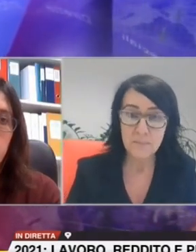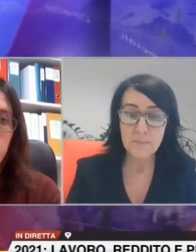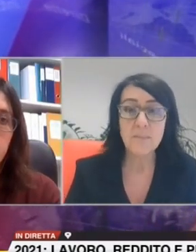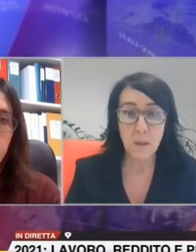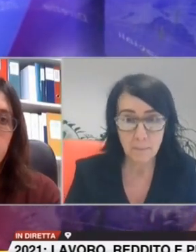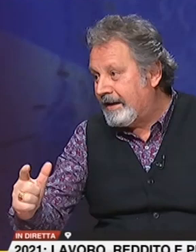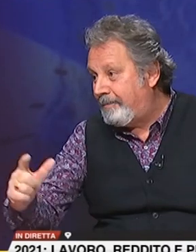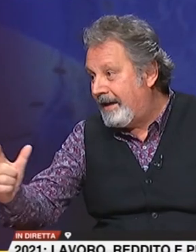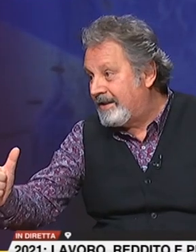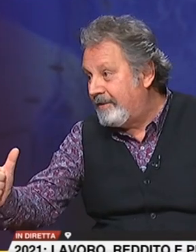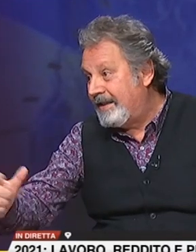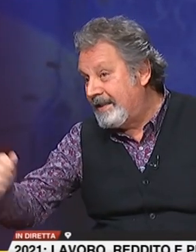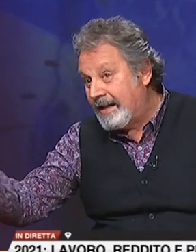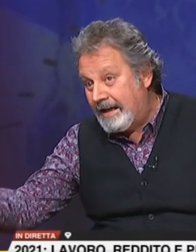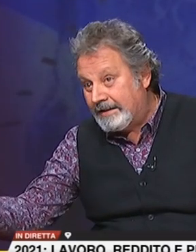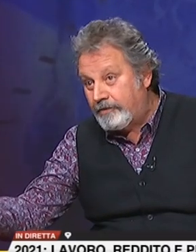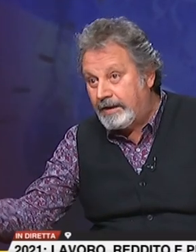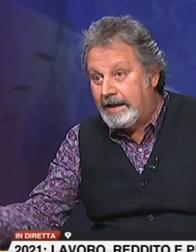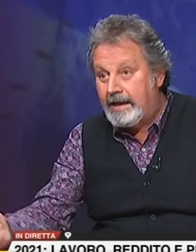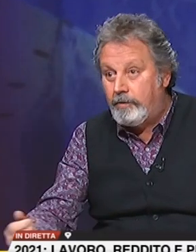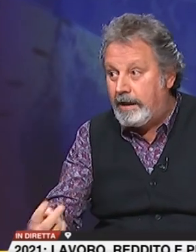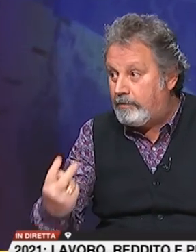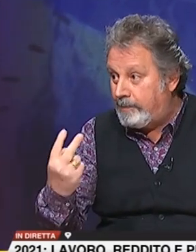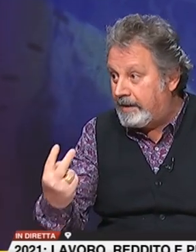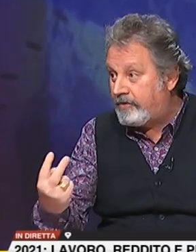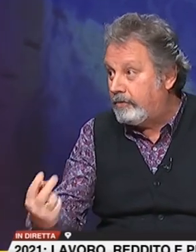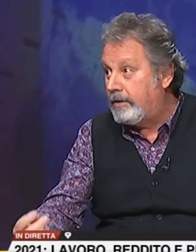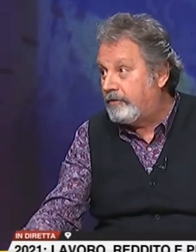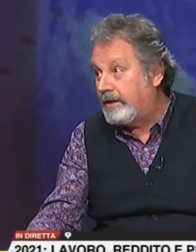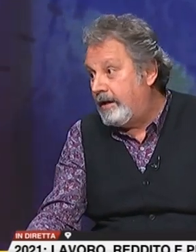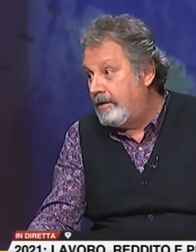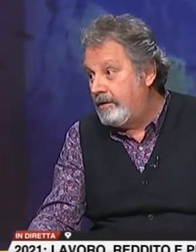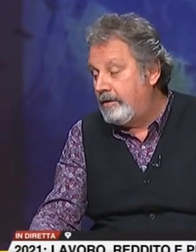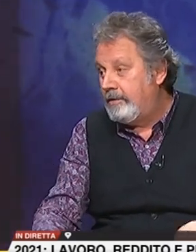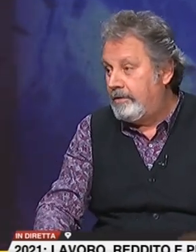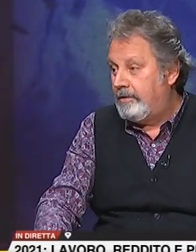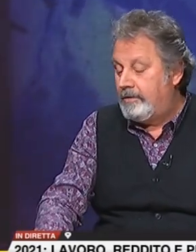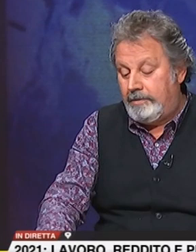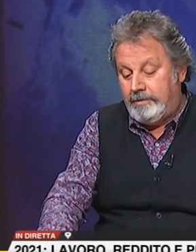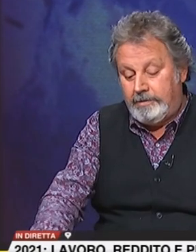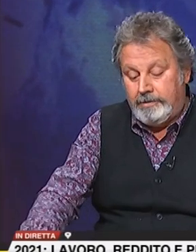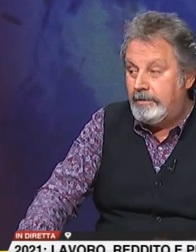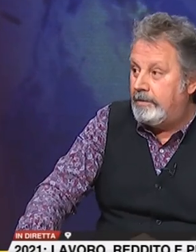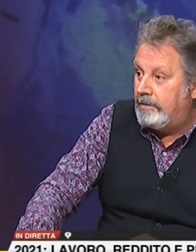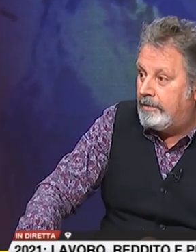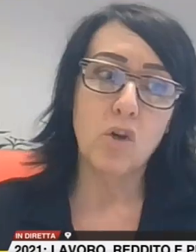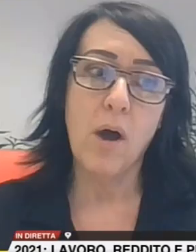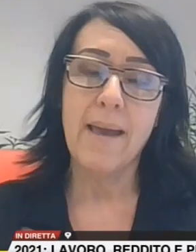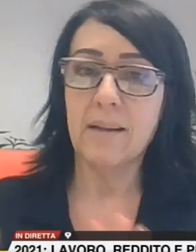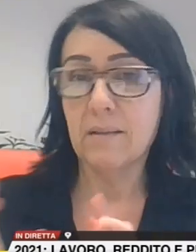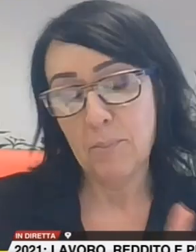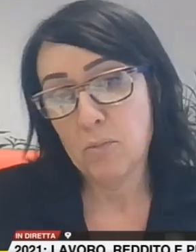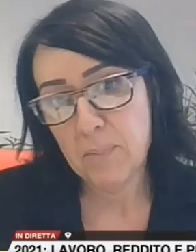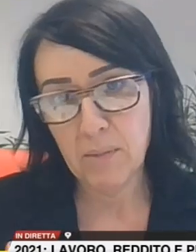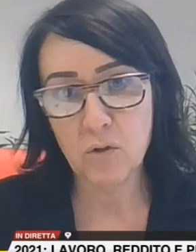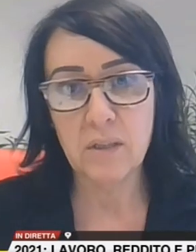interloquire, dovrebbero farlo anche Piave Servizi, che è l'altra società che erogò certo l'acqua, perché sì, ci sono due società. Infatti Paolino, perché ATS in realtà Paolino è,